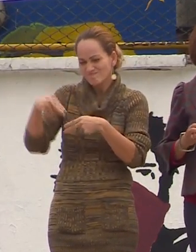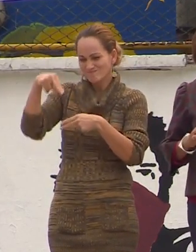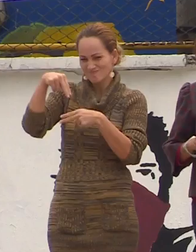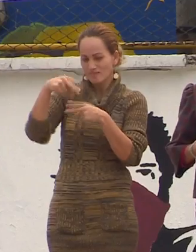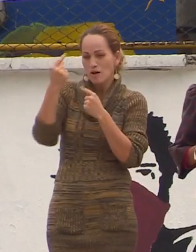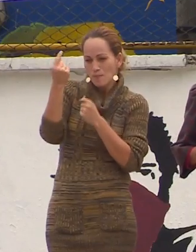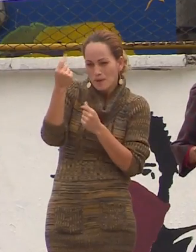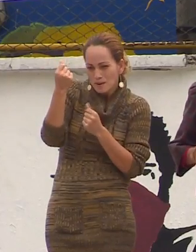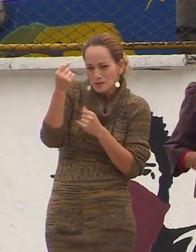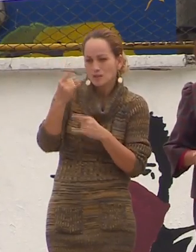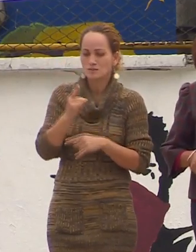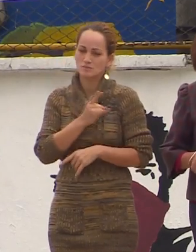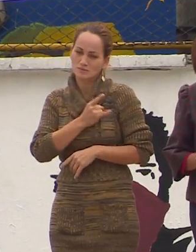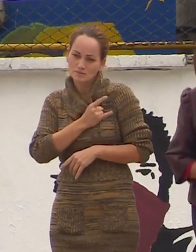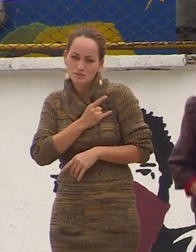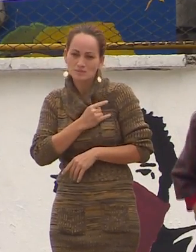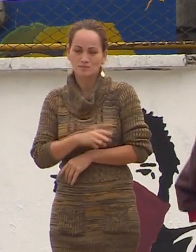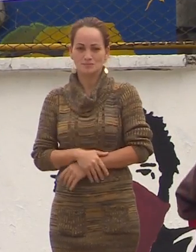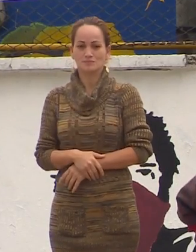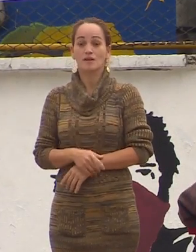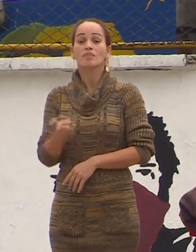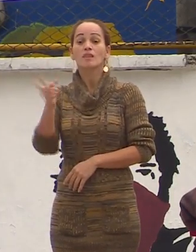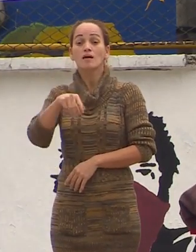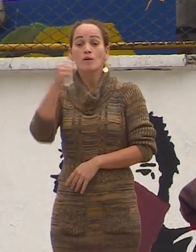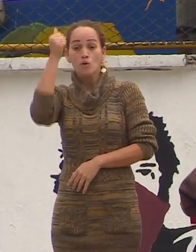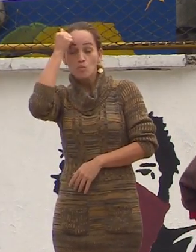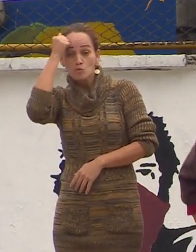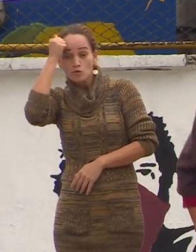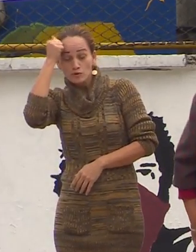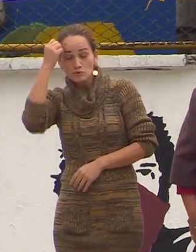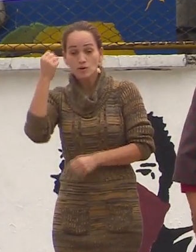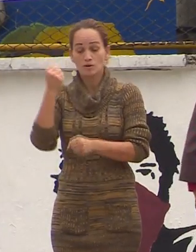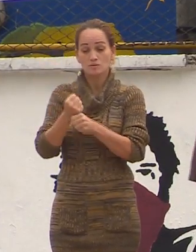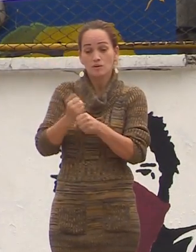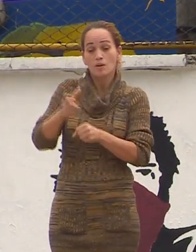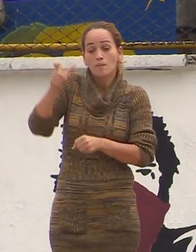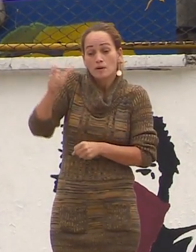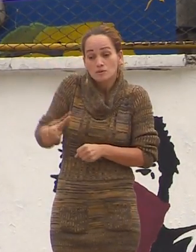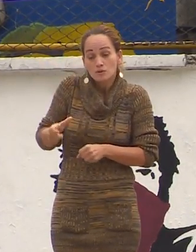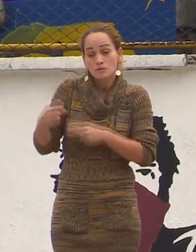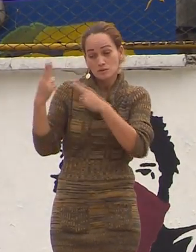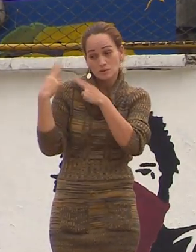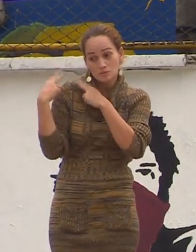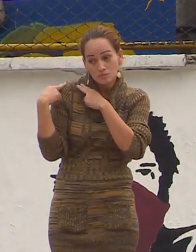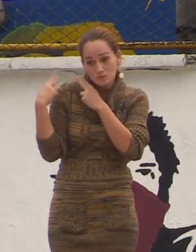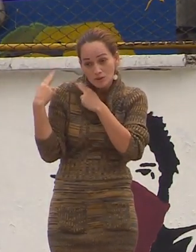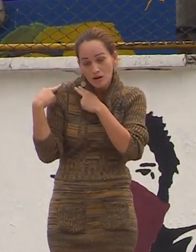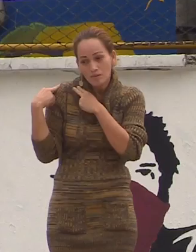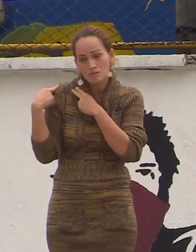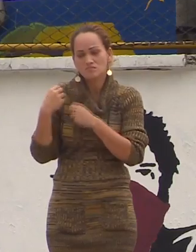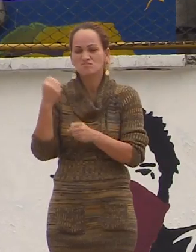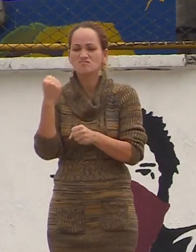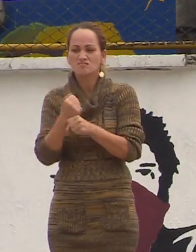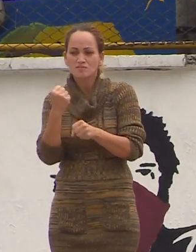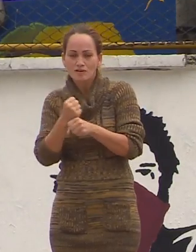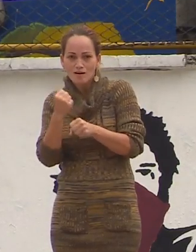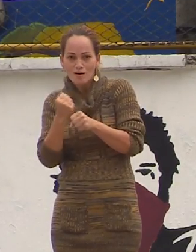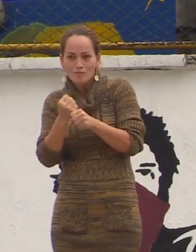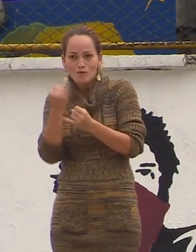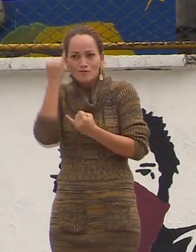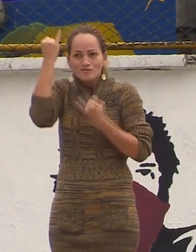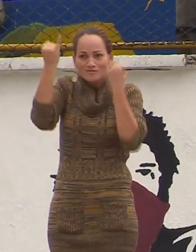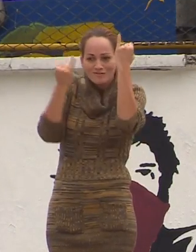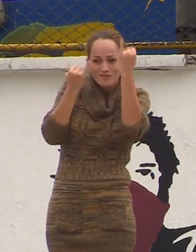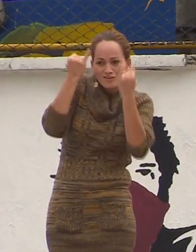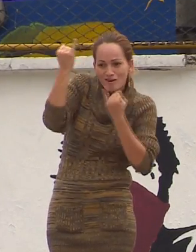Universitario y ordeno a nuestros docentes y funcionarios encargados que trabajemos con ingenio,